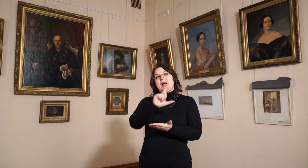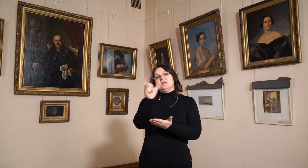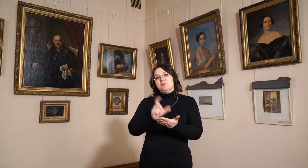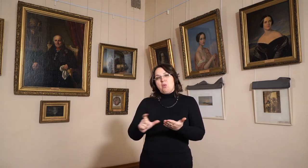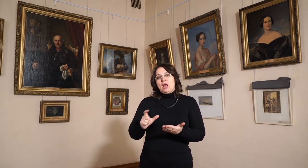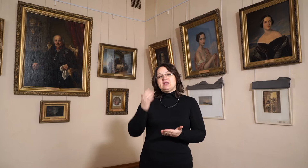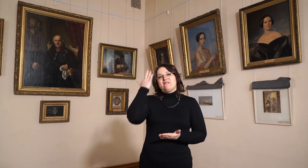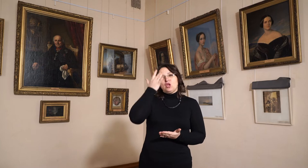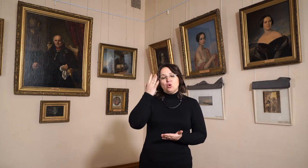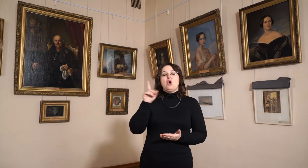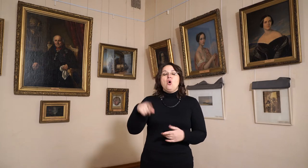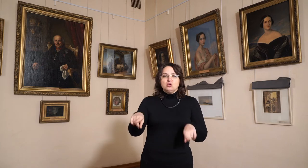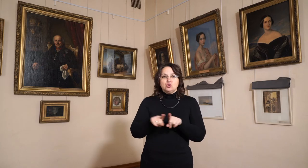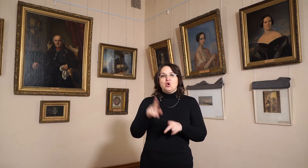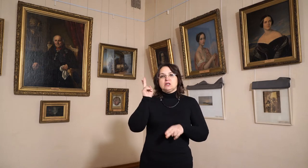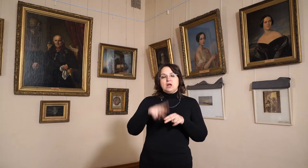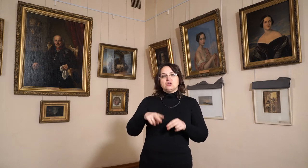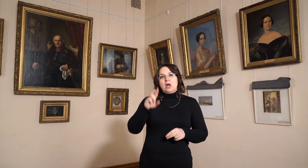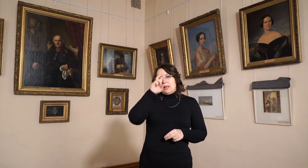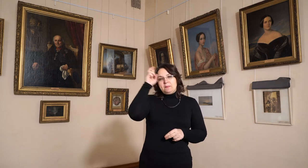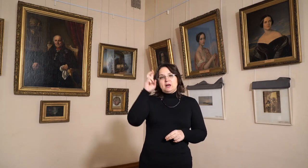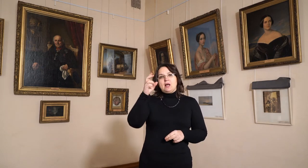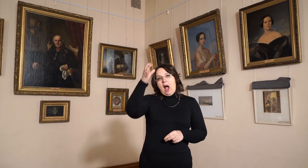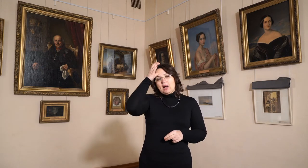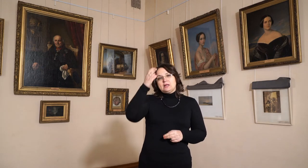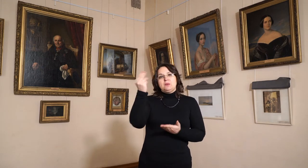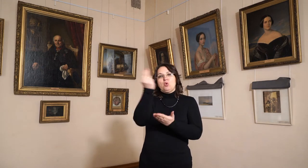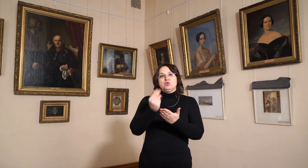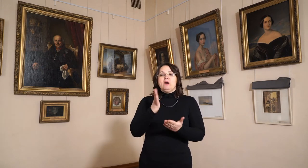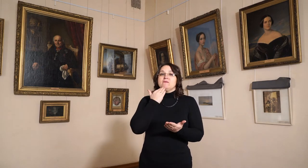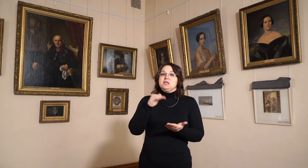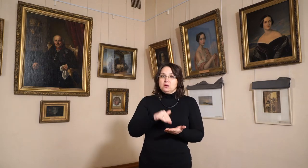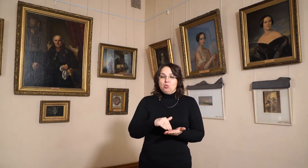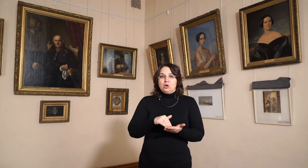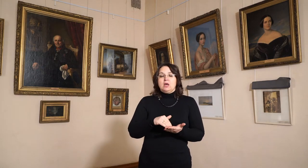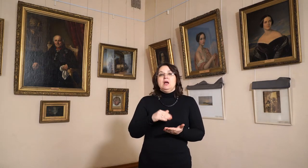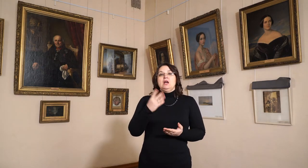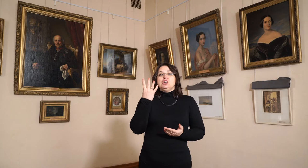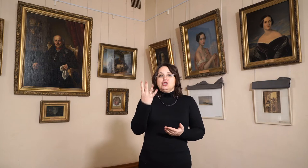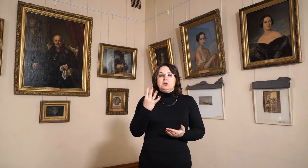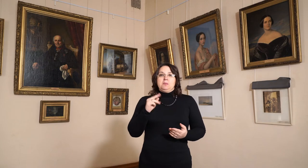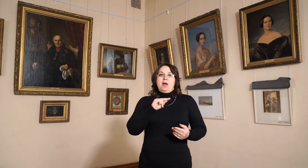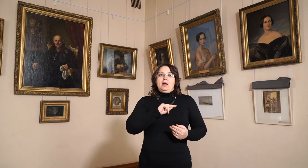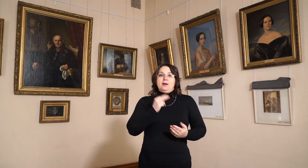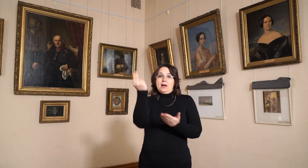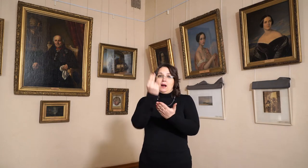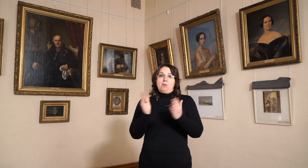поэт, философ, он тоже закончил Императорскую академию художеств в Петербурге. 4 работами владеет